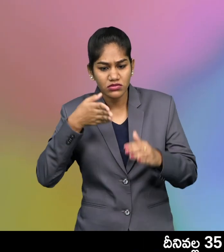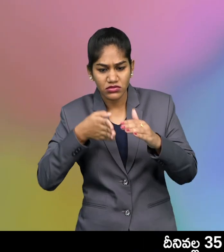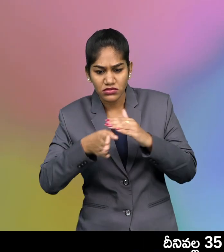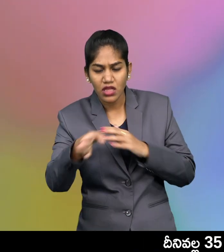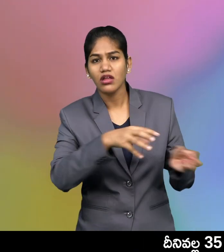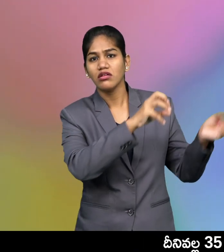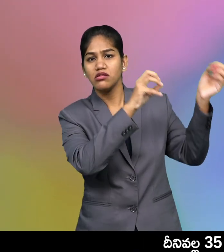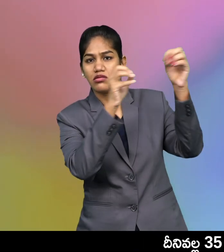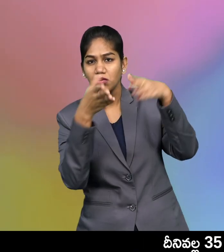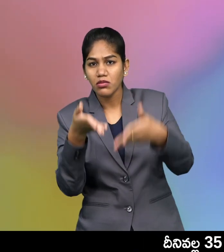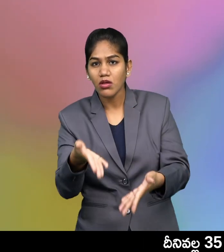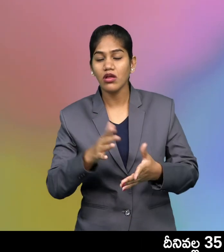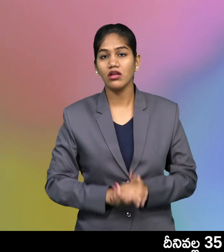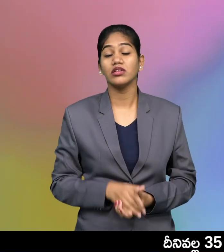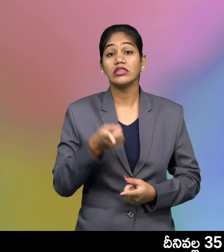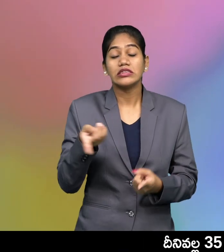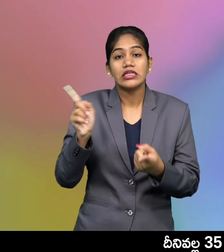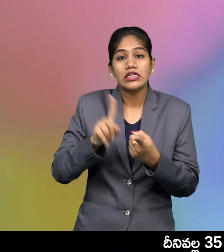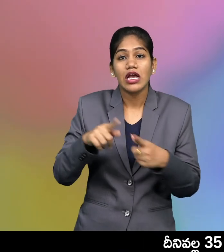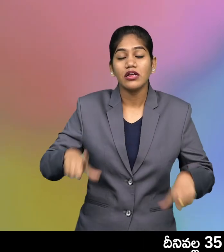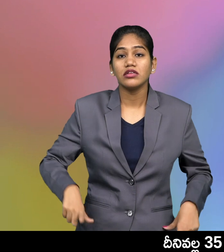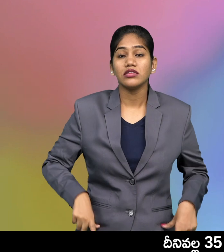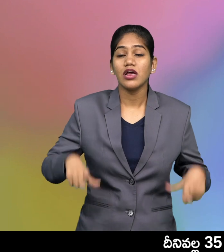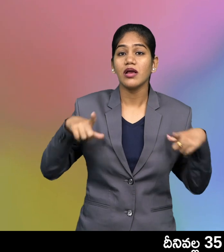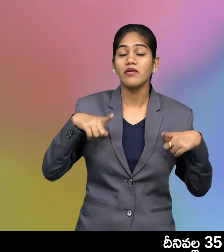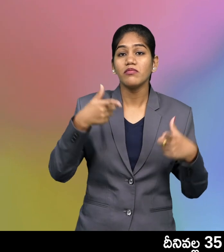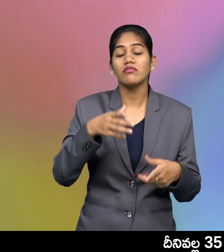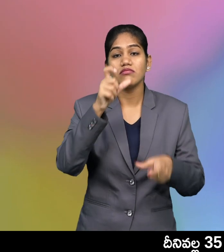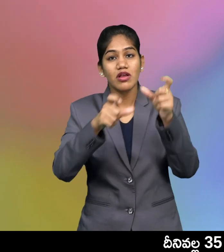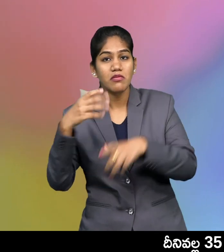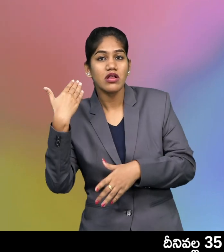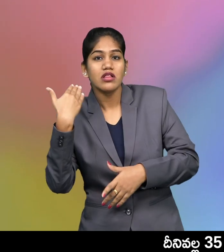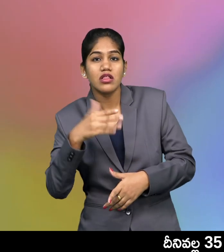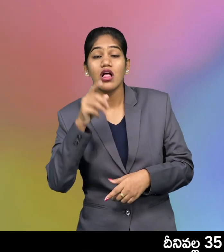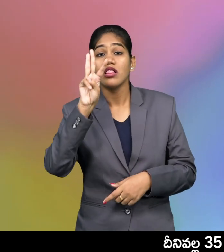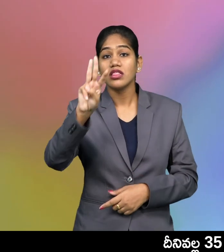దీనివల్ల 35 మంది మరణించారు. డిసెంబర్ 1, 2006న.